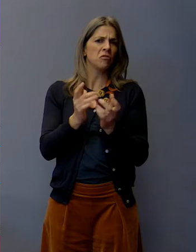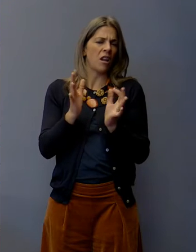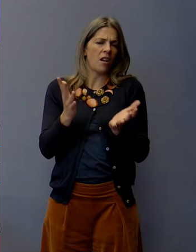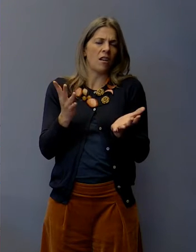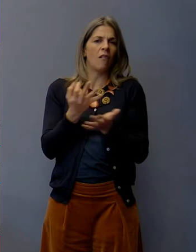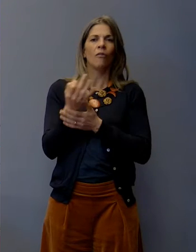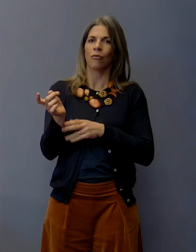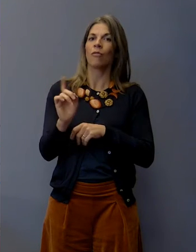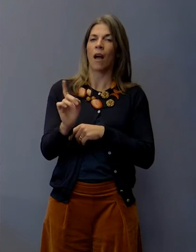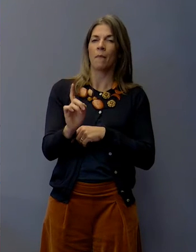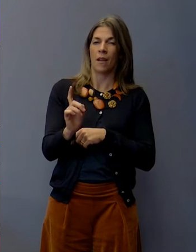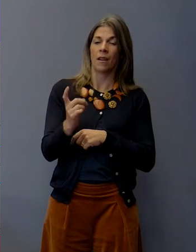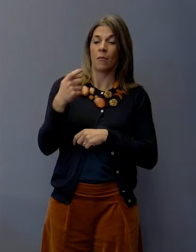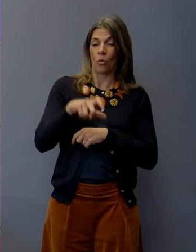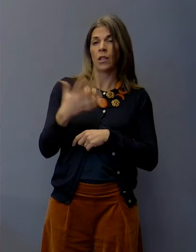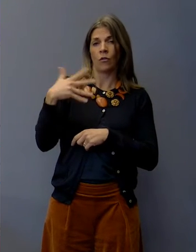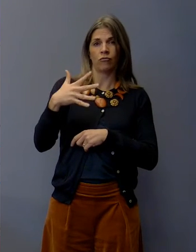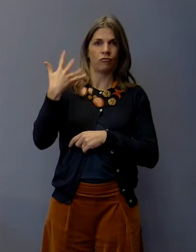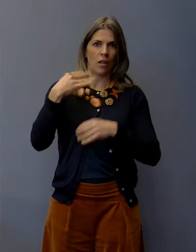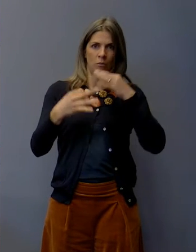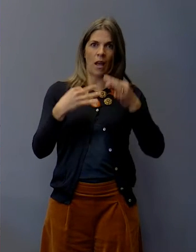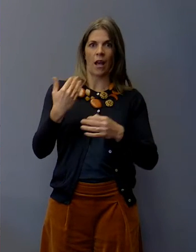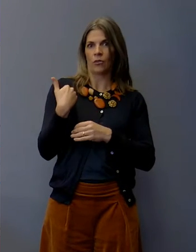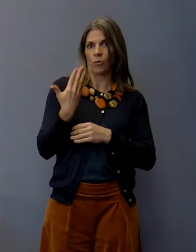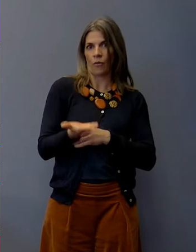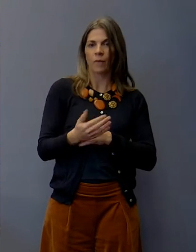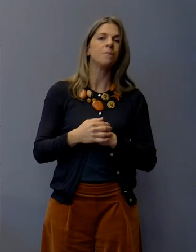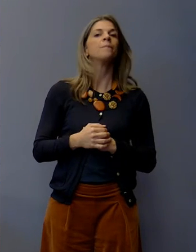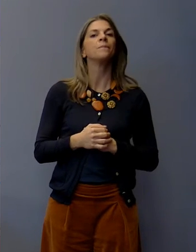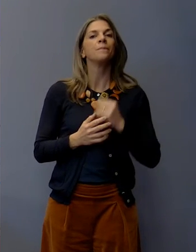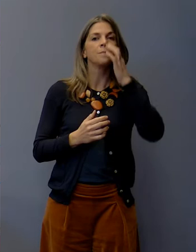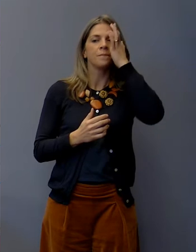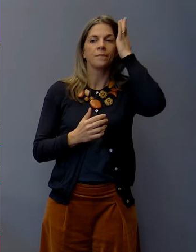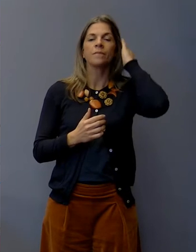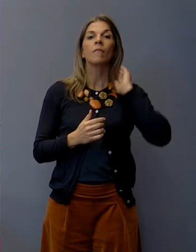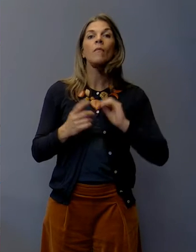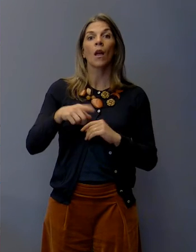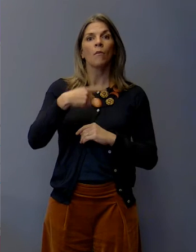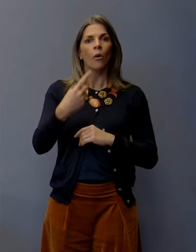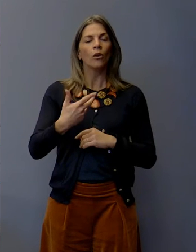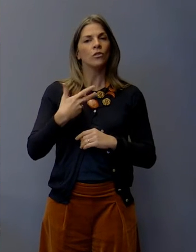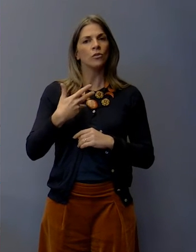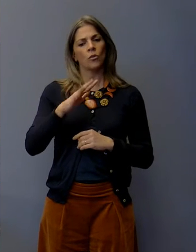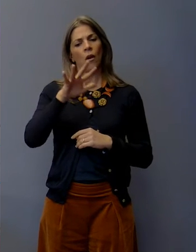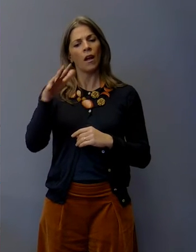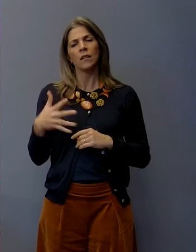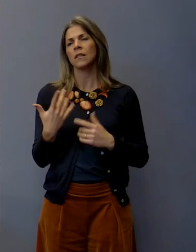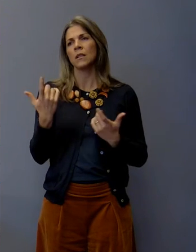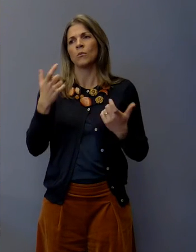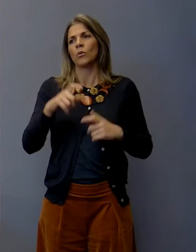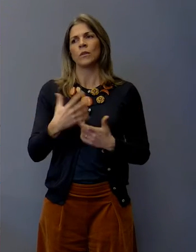dicevamo dicevamo prima e poi insomma ci sono tutta un'altra serie di ragioni sono